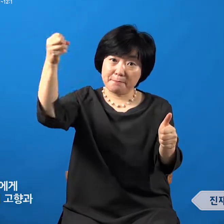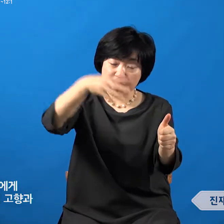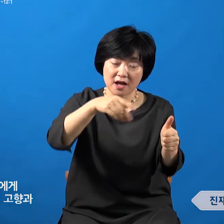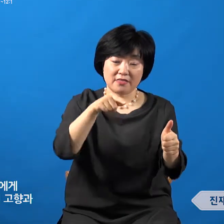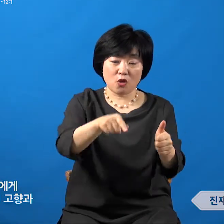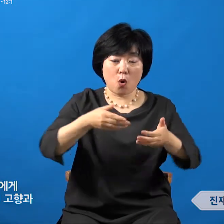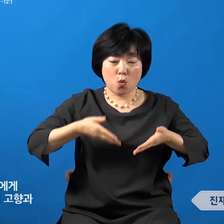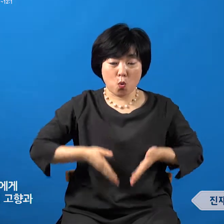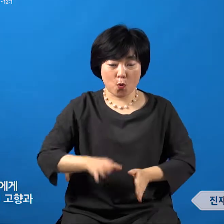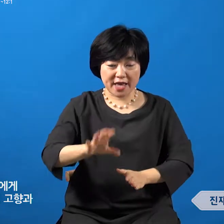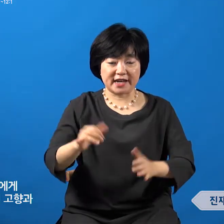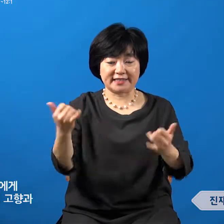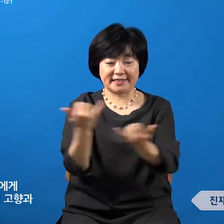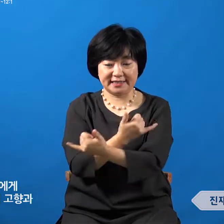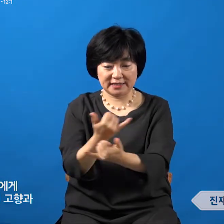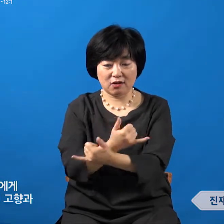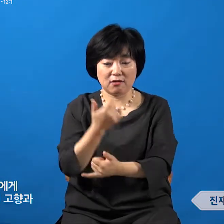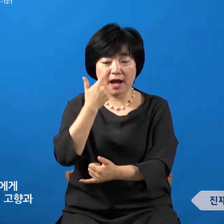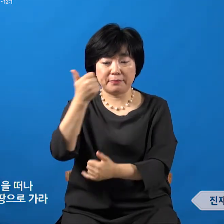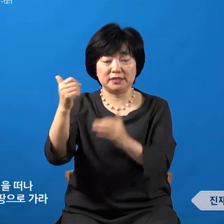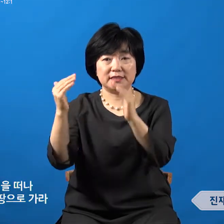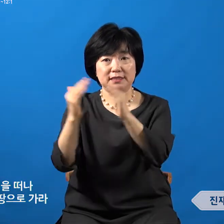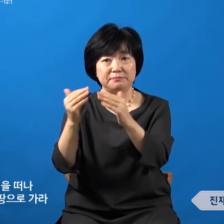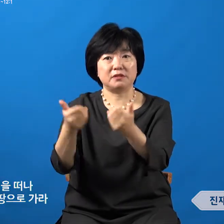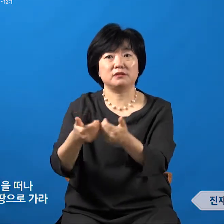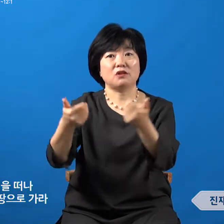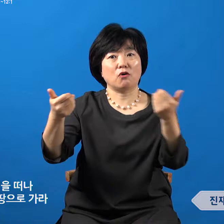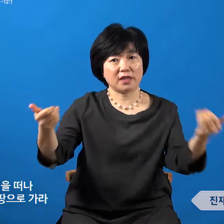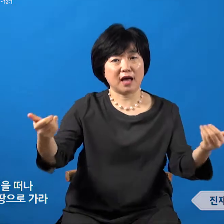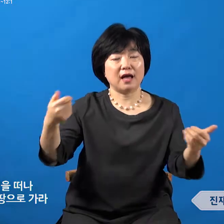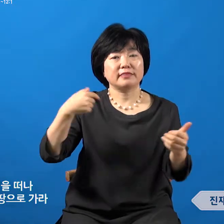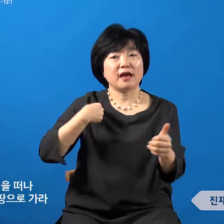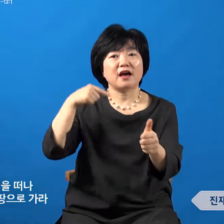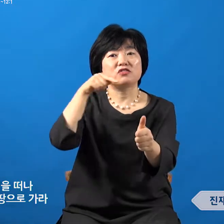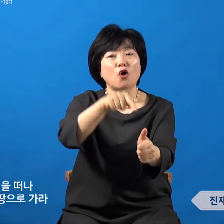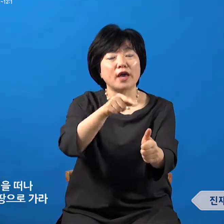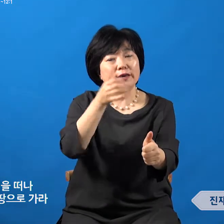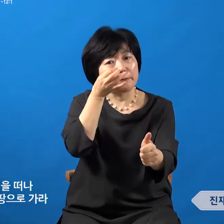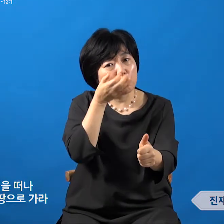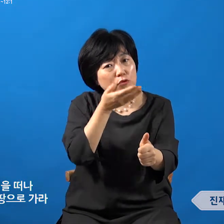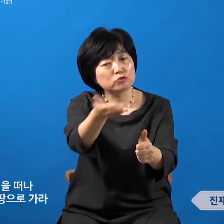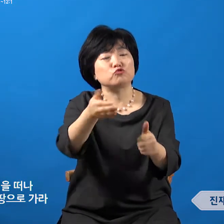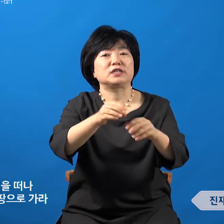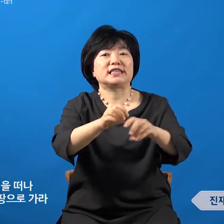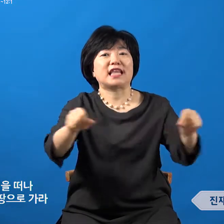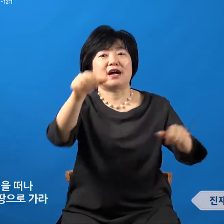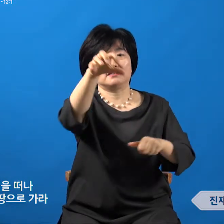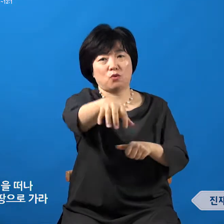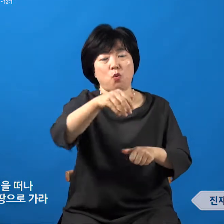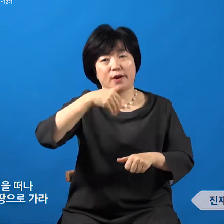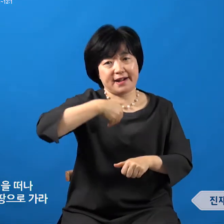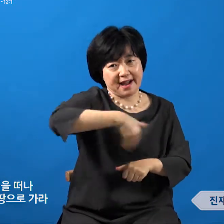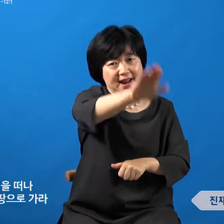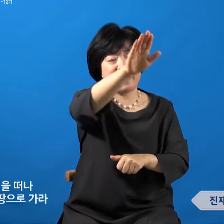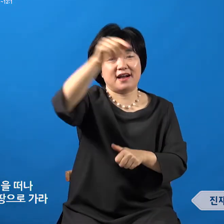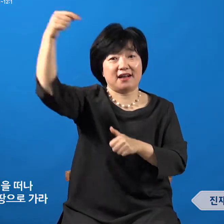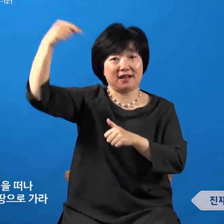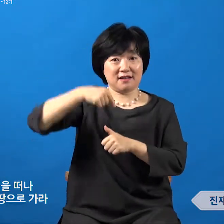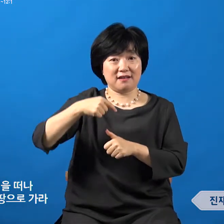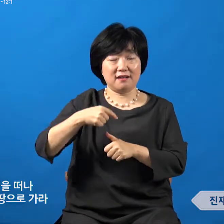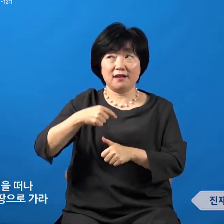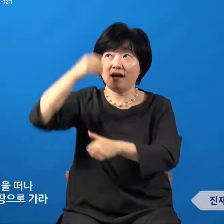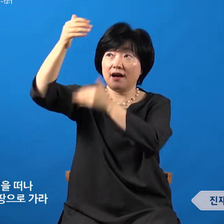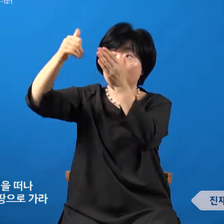너는 너의 고향과 친척과 아버지의 집을 떠나 내가 내게 보여줄 땅으로 가라.